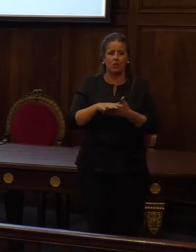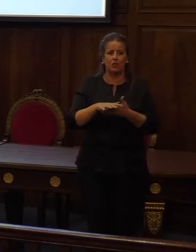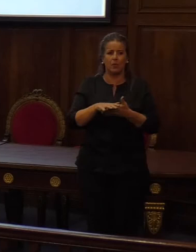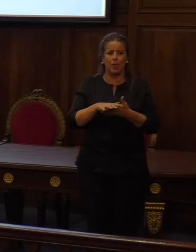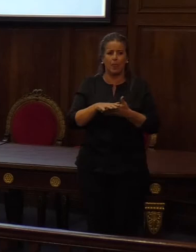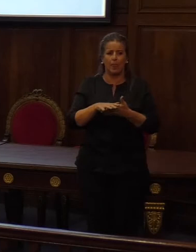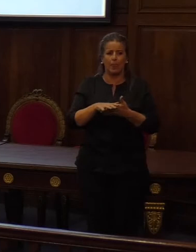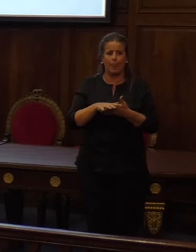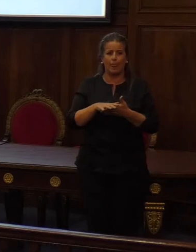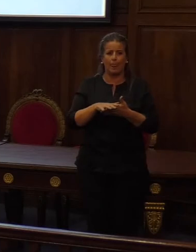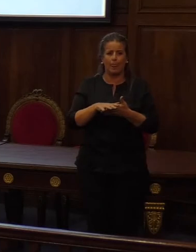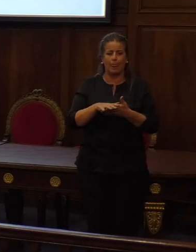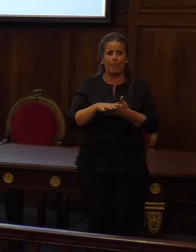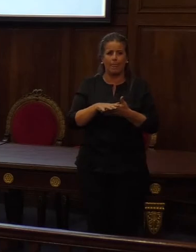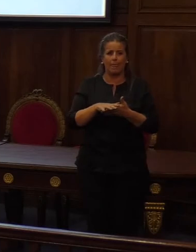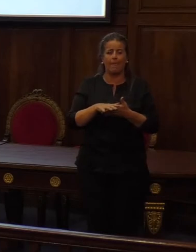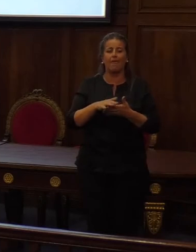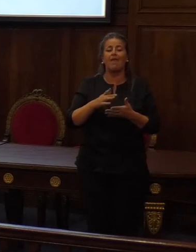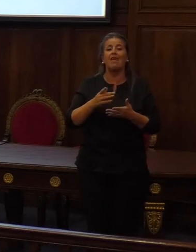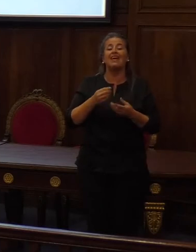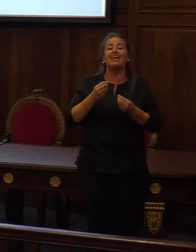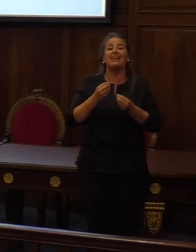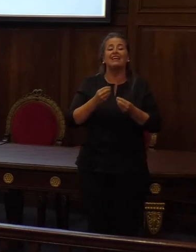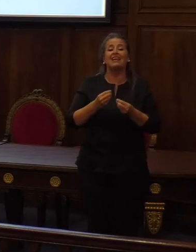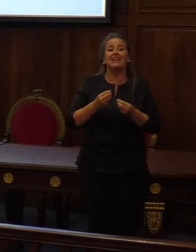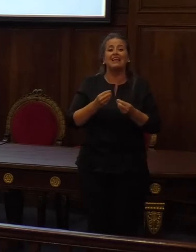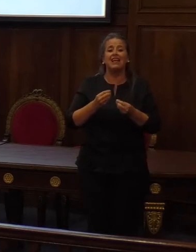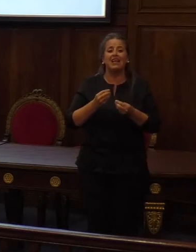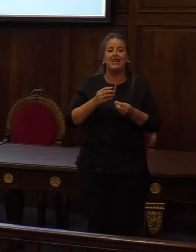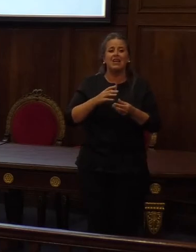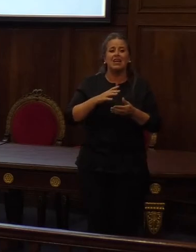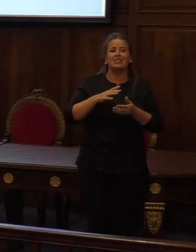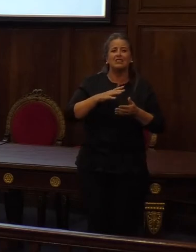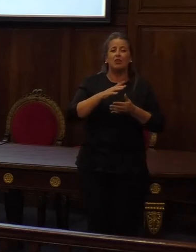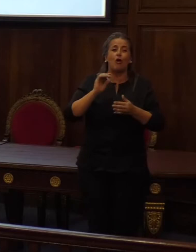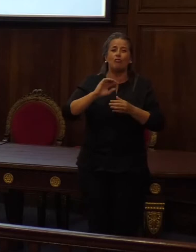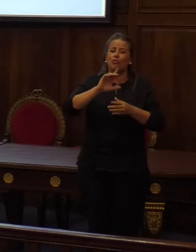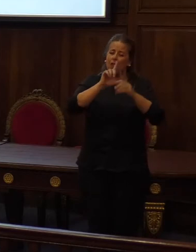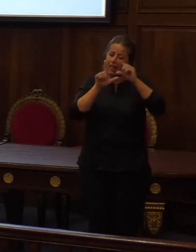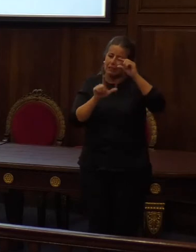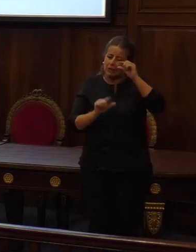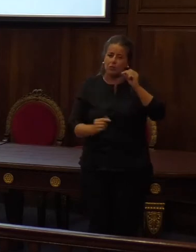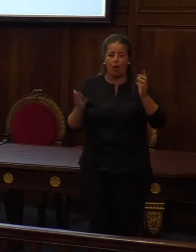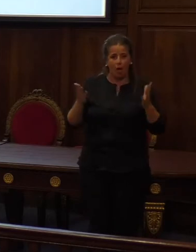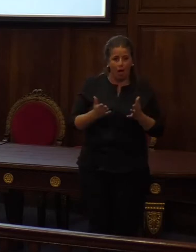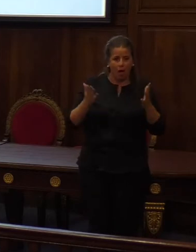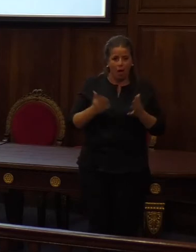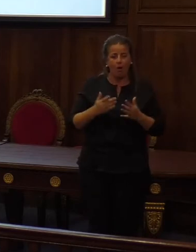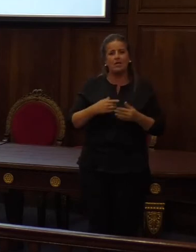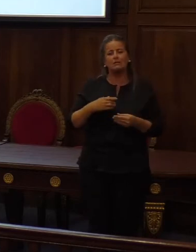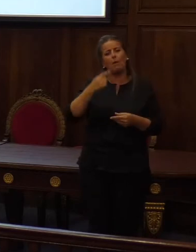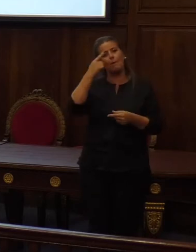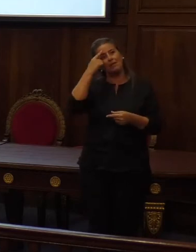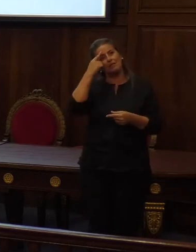y en el contexto latinoamericano actual, creo que debemos hacer una reflexión inicial de este año de